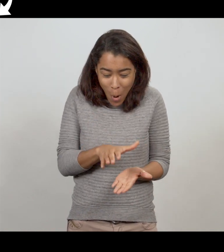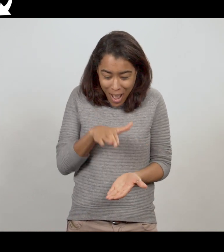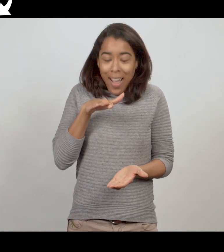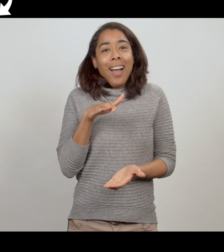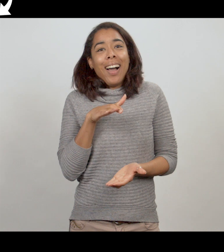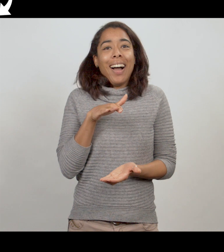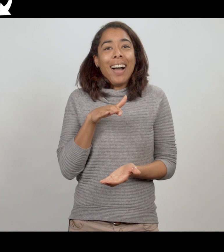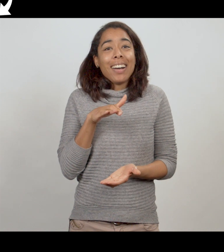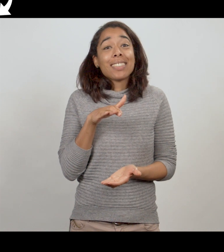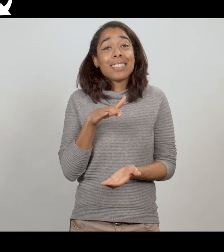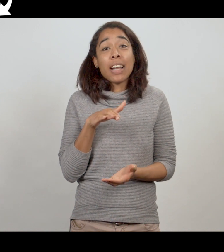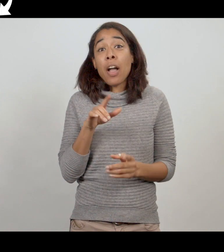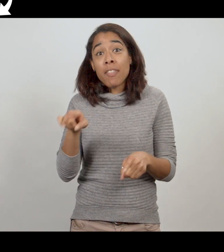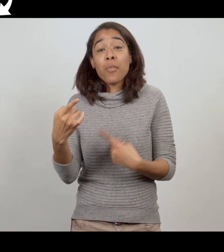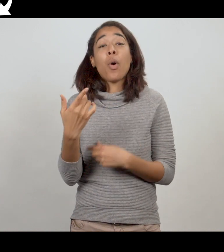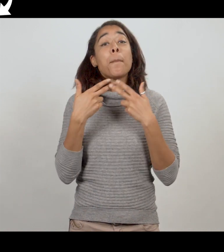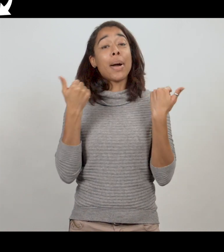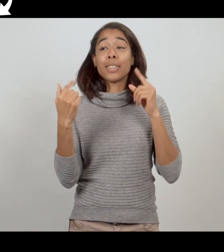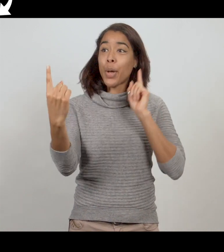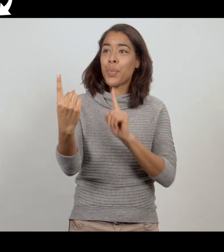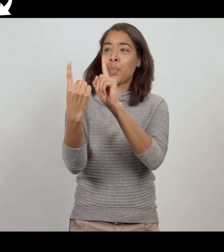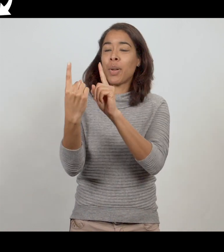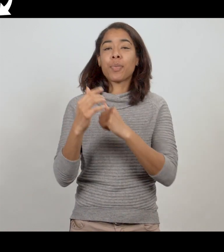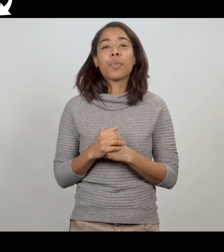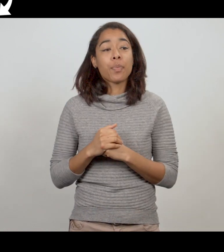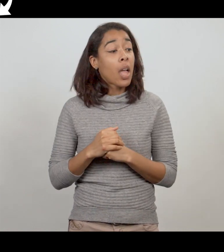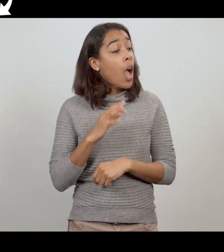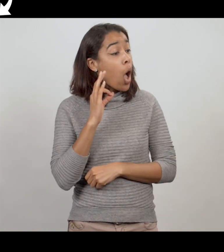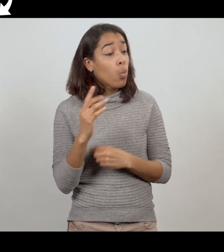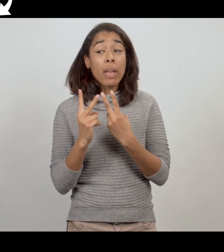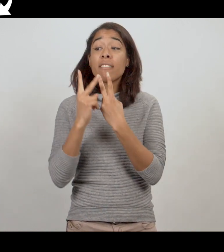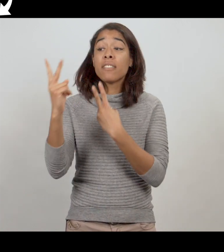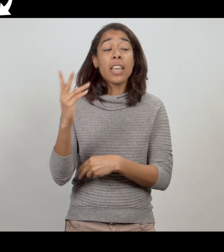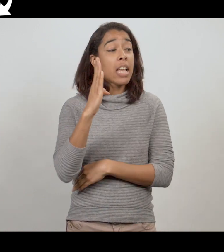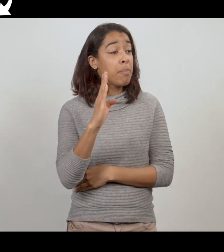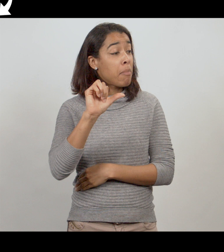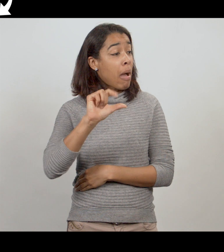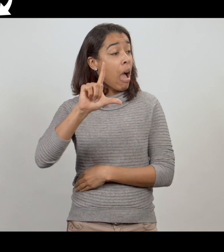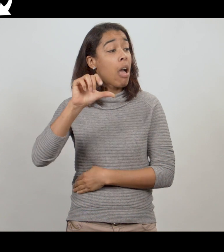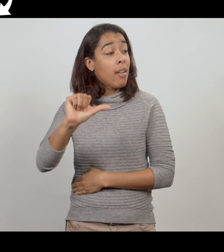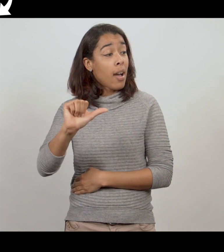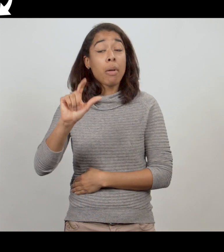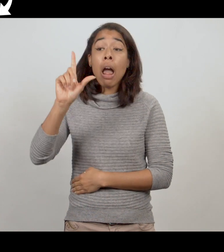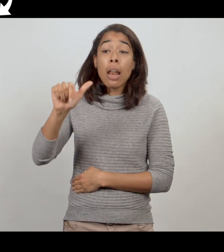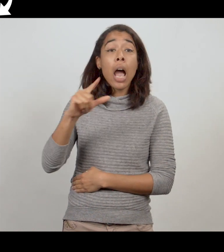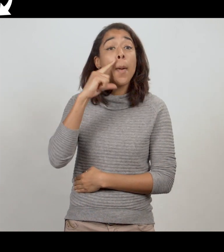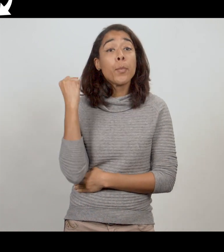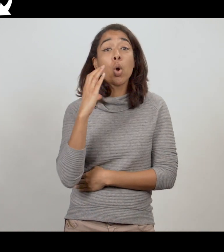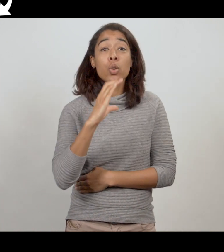voulue. Marie va alors voir son pasteur qui lui dit que dans la ville voisine, à